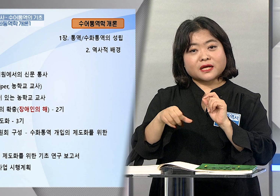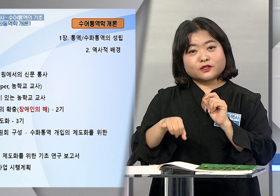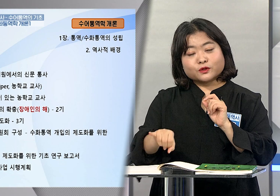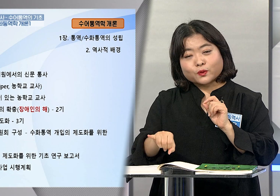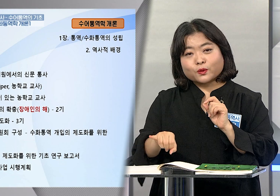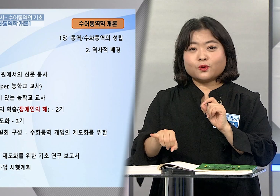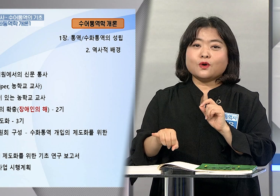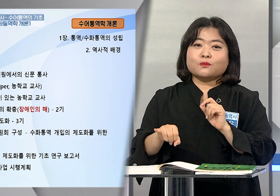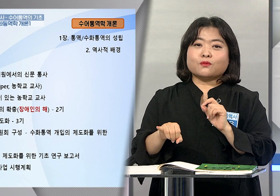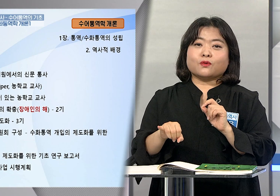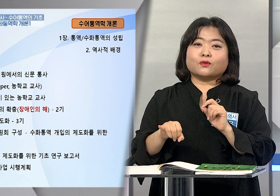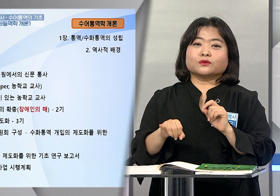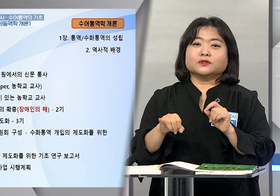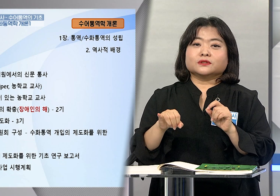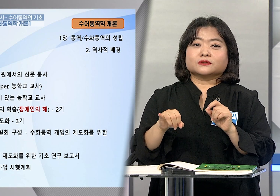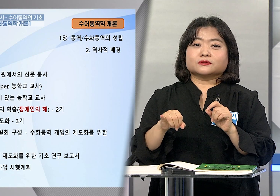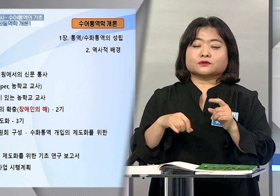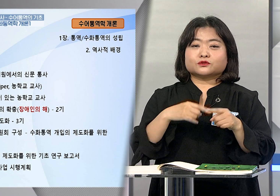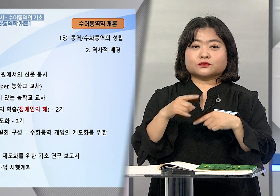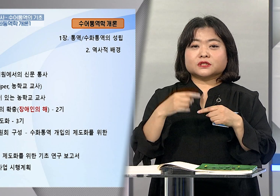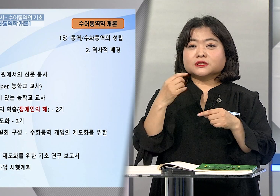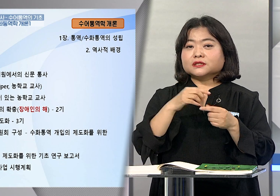양반쯤 자제했고 뭐